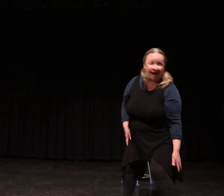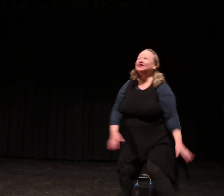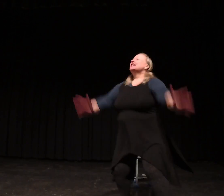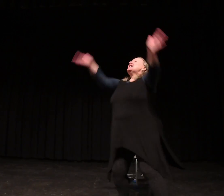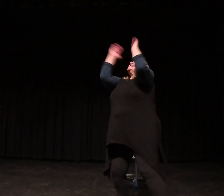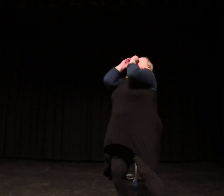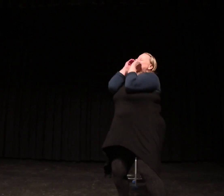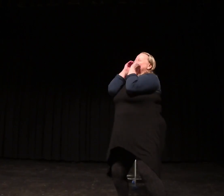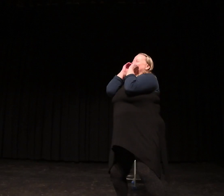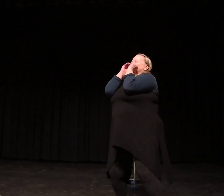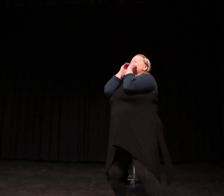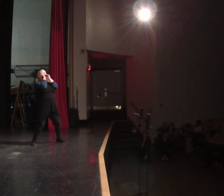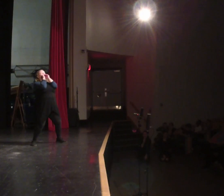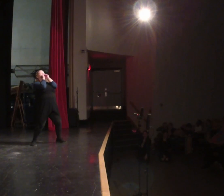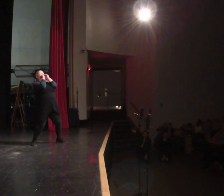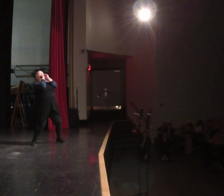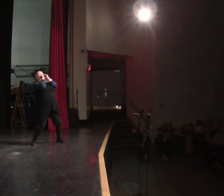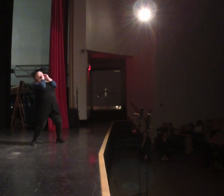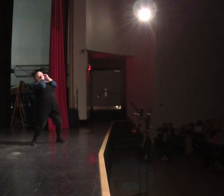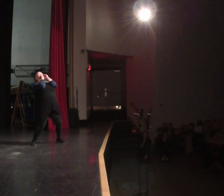3...